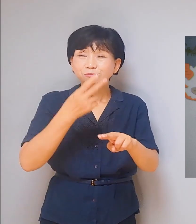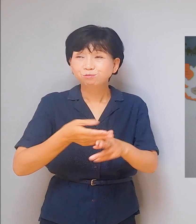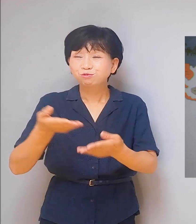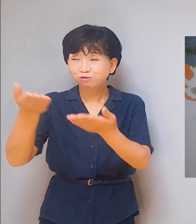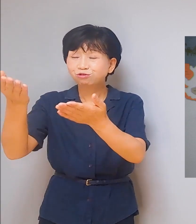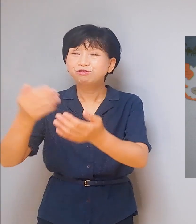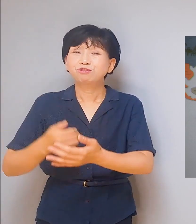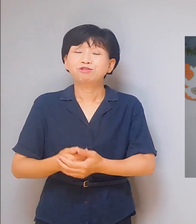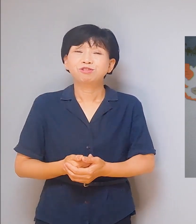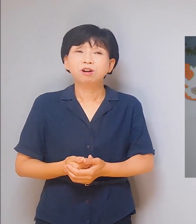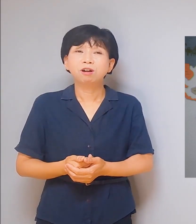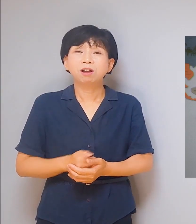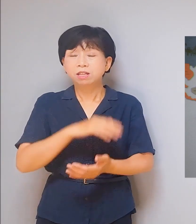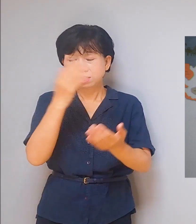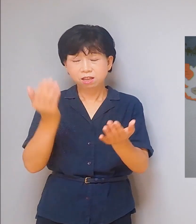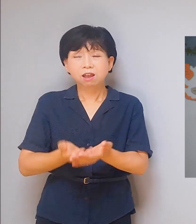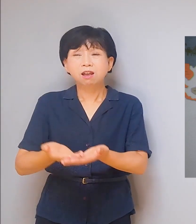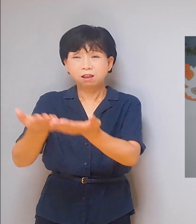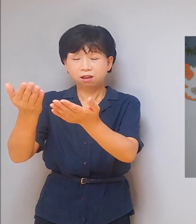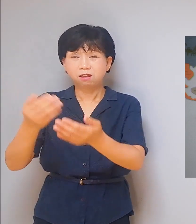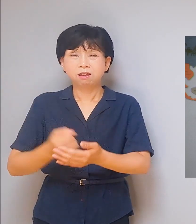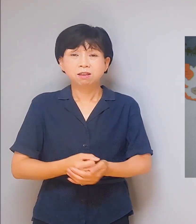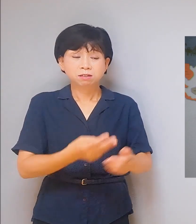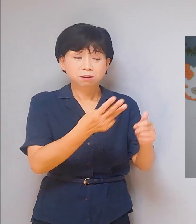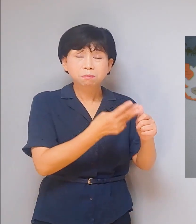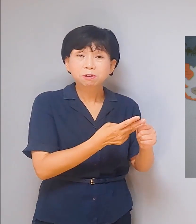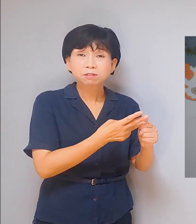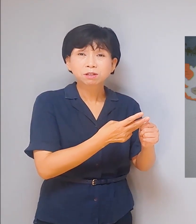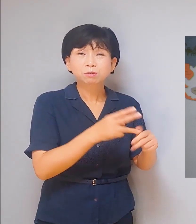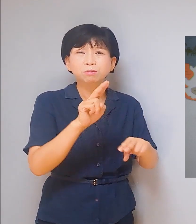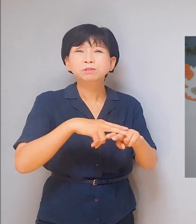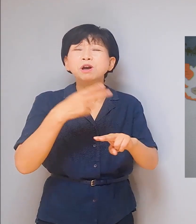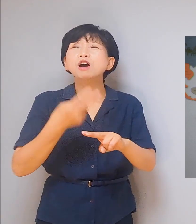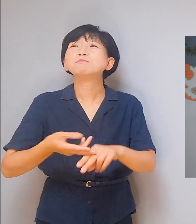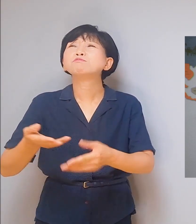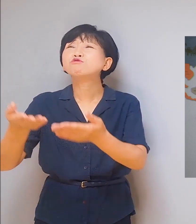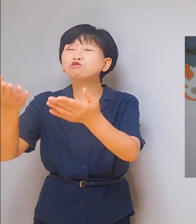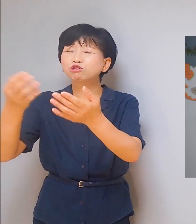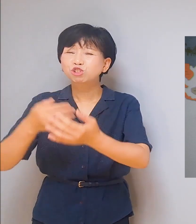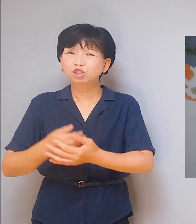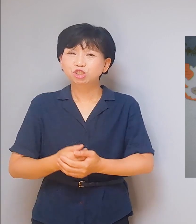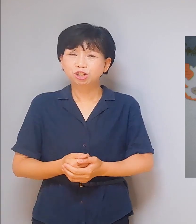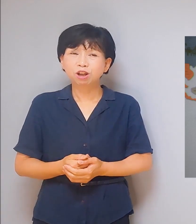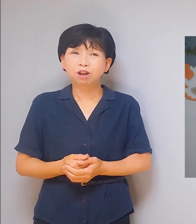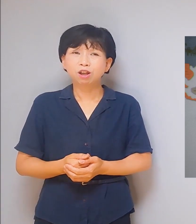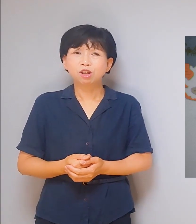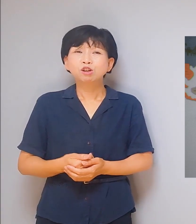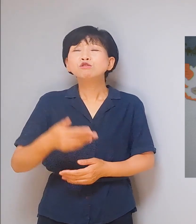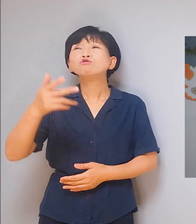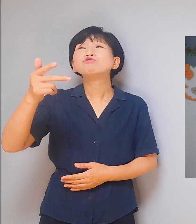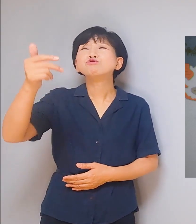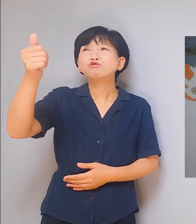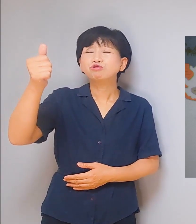보내는 선물이다. 다 주는 거다. 세 번째 때도 에서를 만나면 내 주